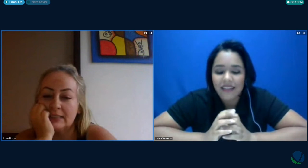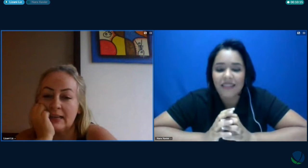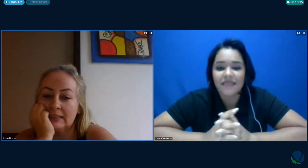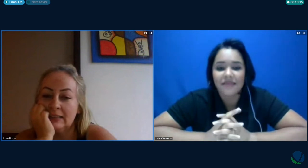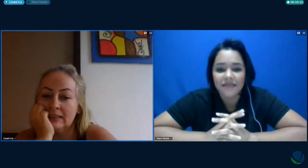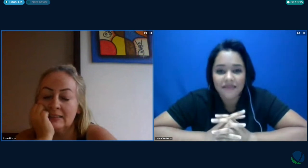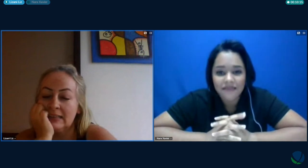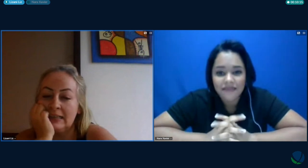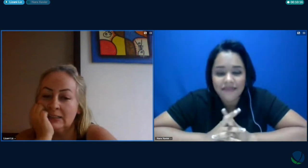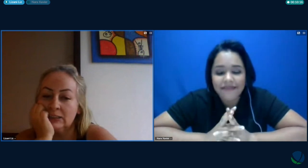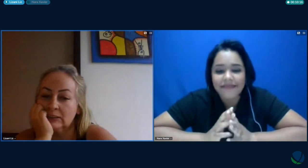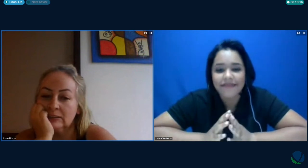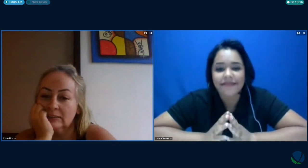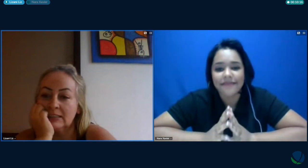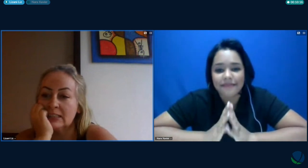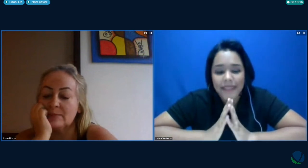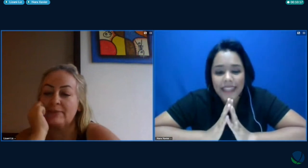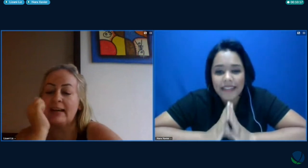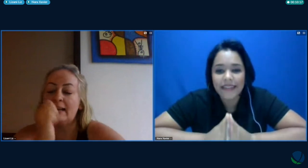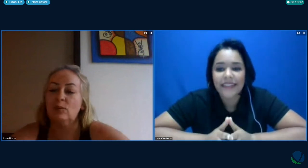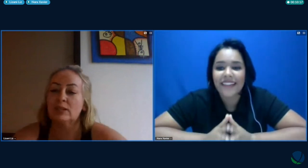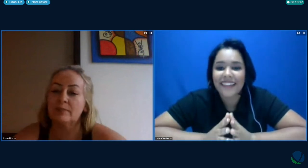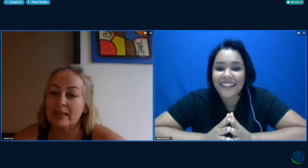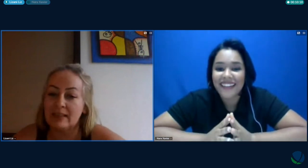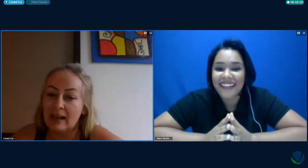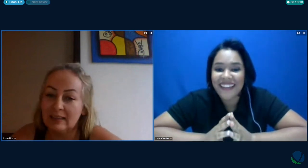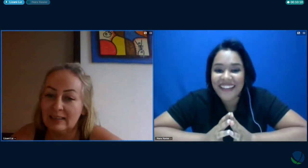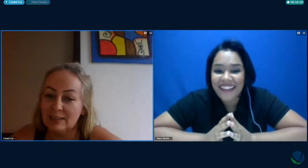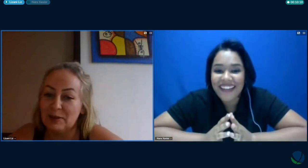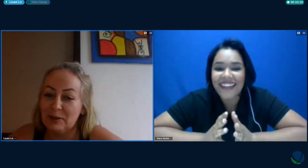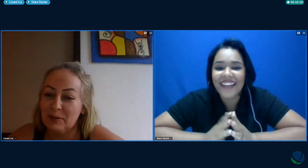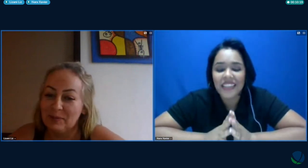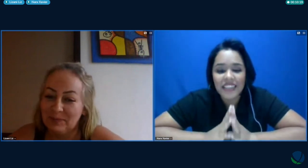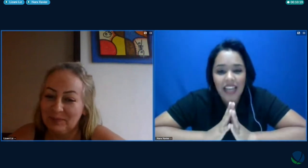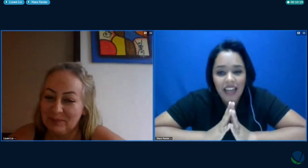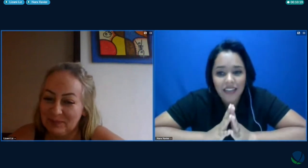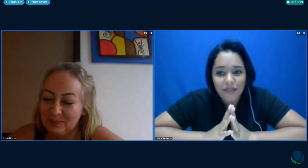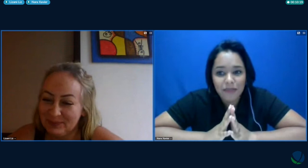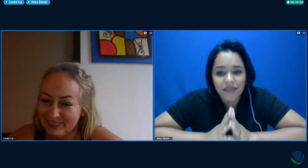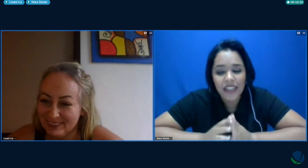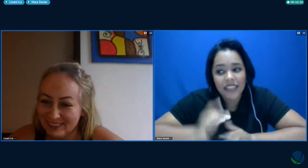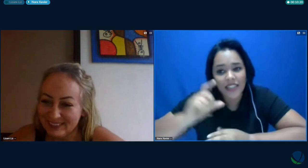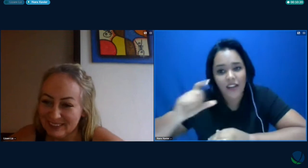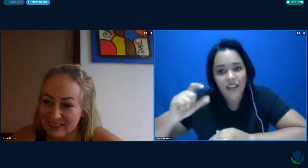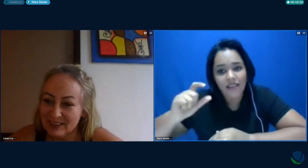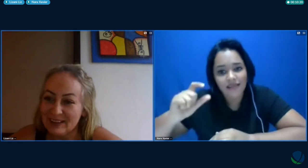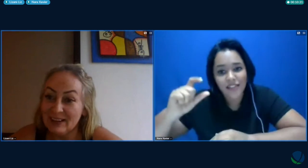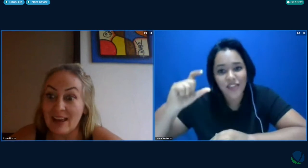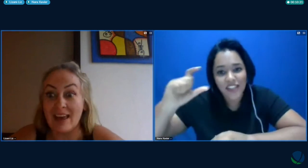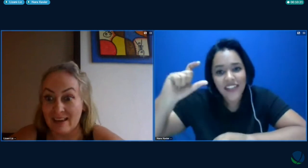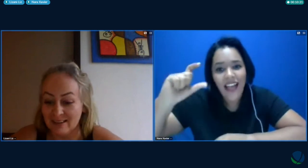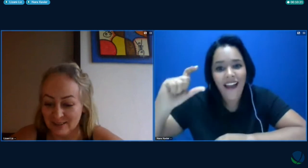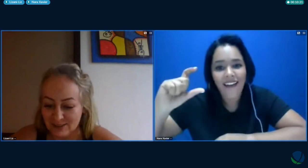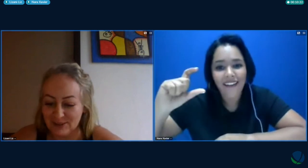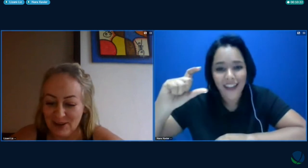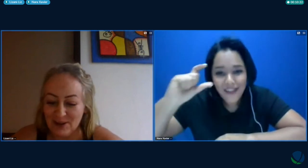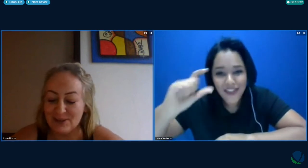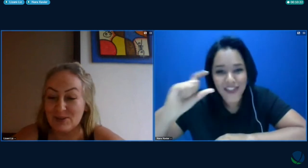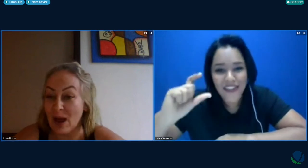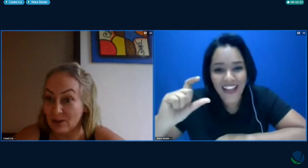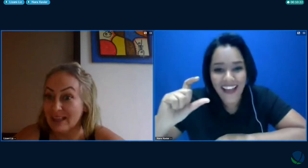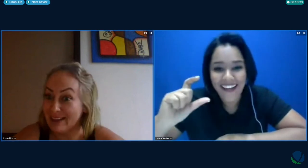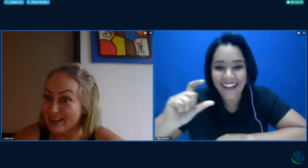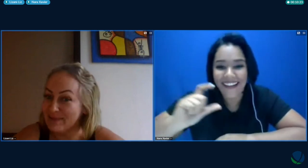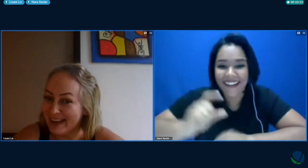Preciso fazer essa carteirinha antes de sair, gente. Nem que seja pra ficar 2 meses com a carteirinha. Exato. Pra falar assim, olha,